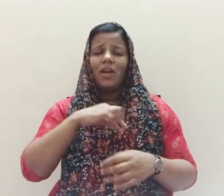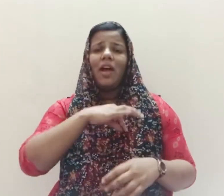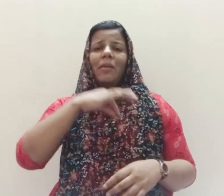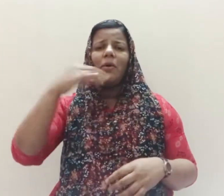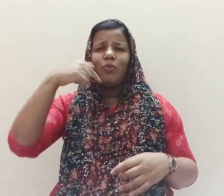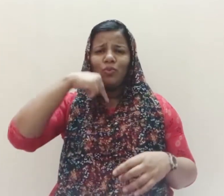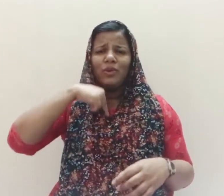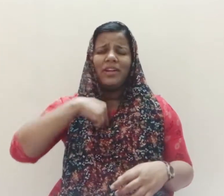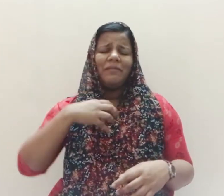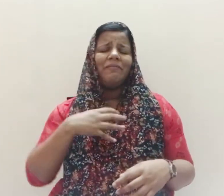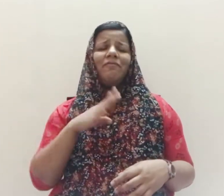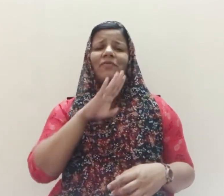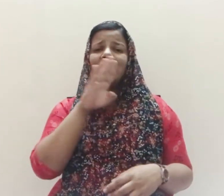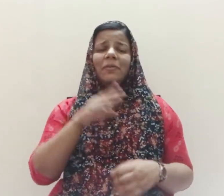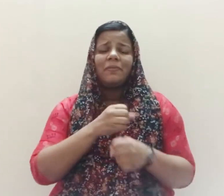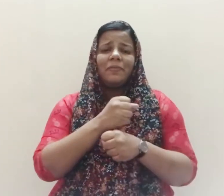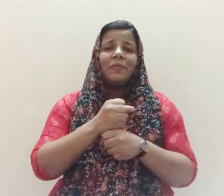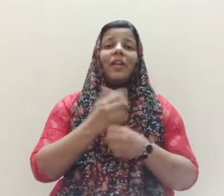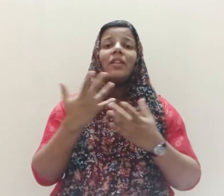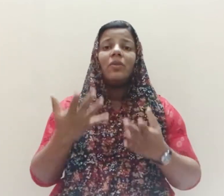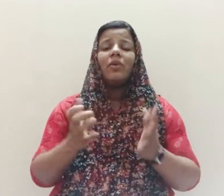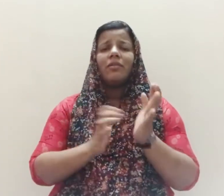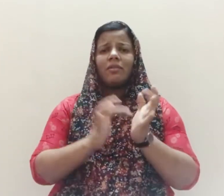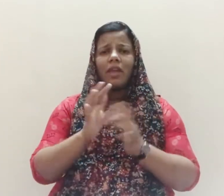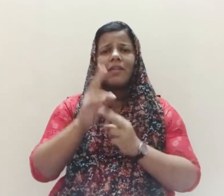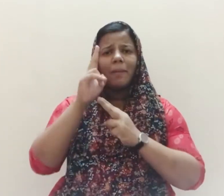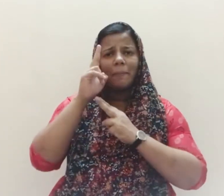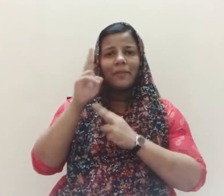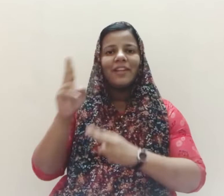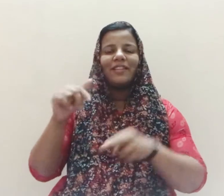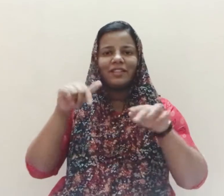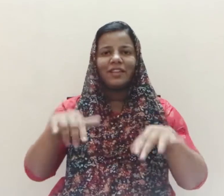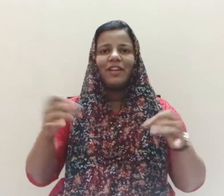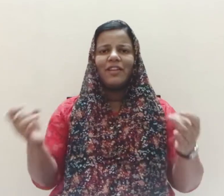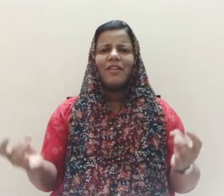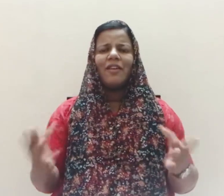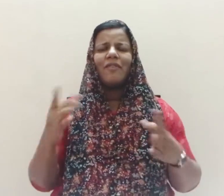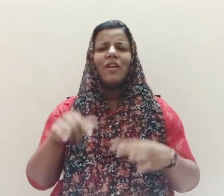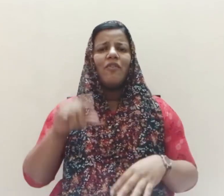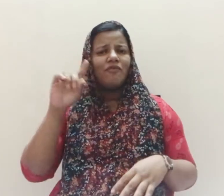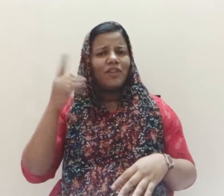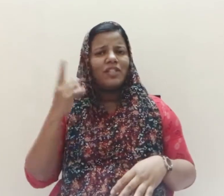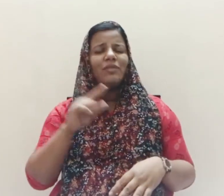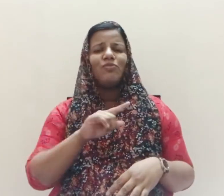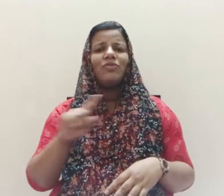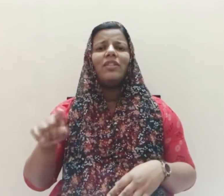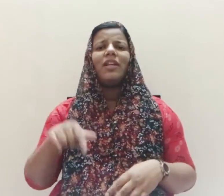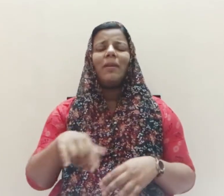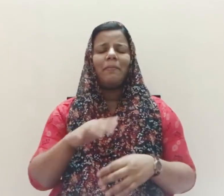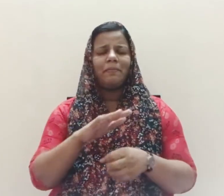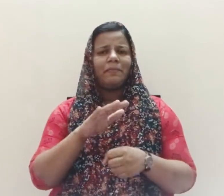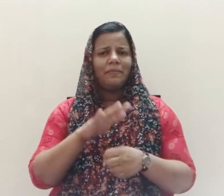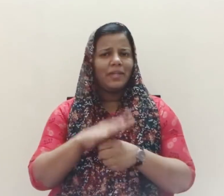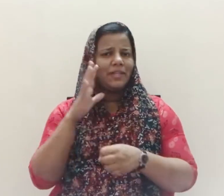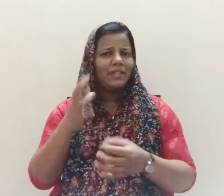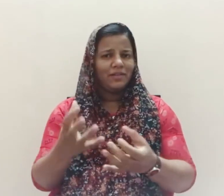ഉള്ളിൽ ഞരങ്ങുന്നത് എന്ത്? ദൈവത്തിൽ പ്രത്യാശ വയ്ക്കും. ഇന്ന് പ്രഭാതത്തിൽ അമേൻ ആരംഭത്തിൽ തന്നെ നമുക്ക് ഈ സന്ദേശം അങ്ങ് സ്വീകരിക്കാം. ഏതെങ്കിലും